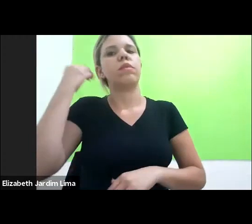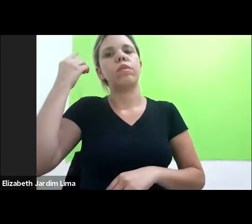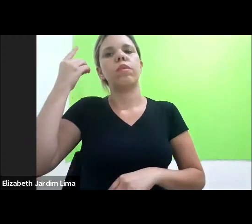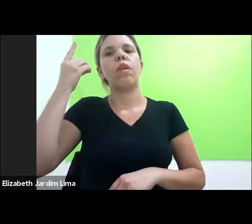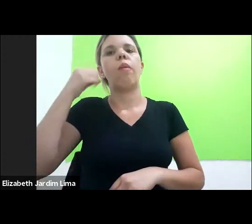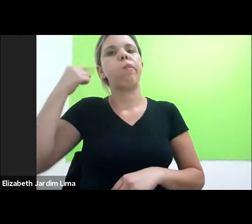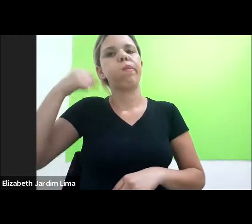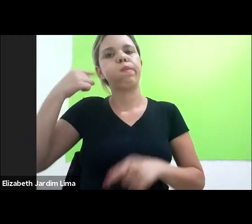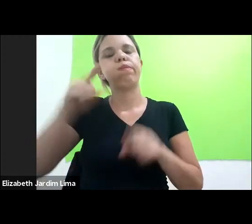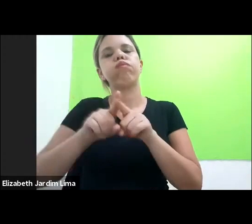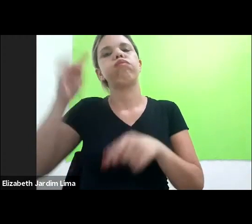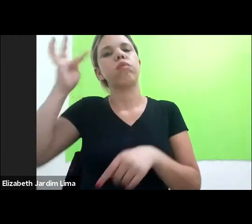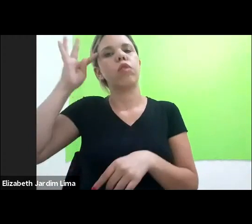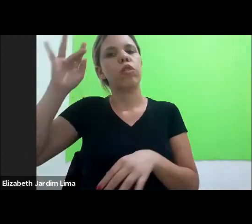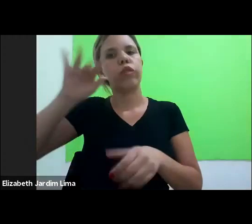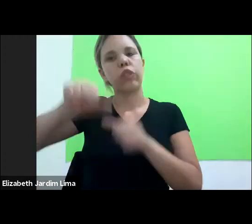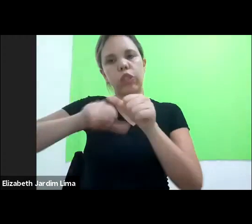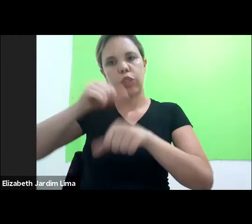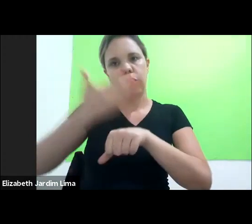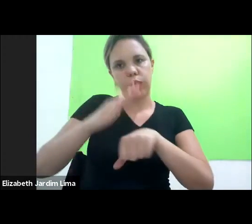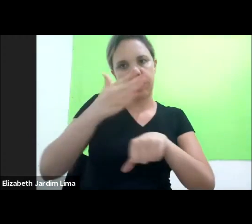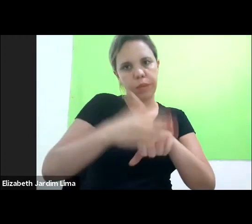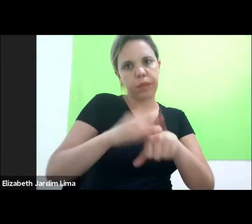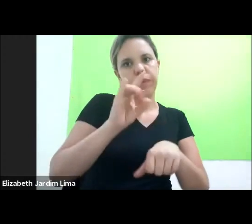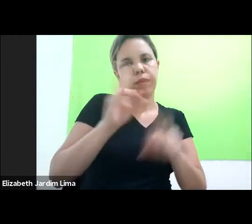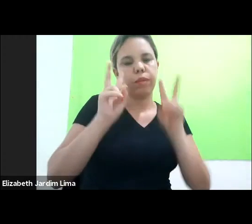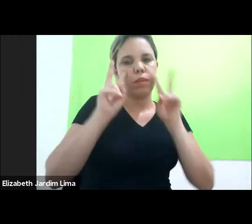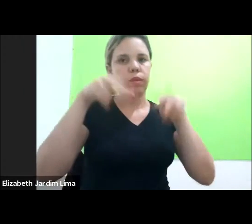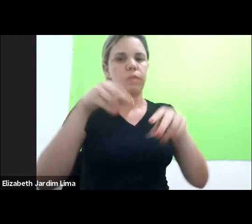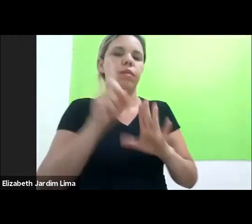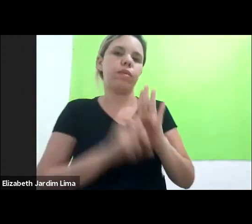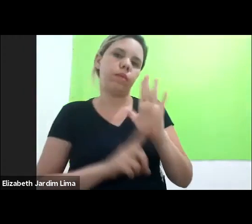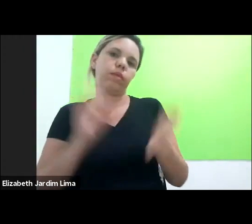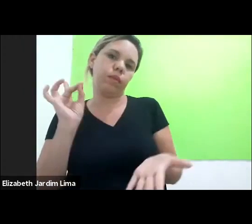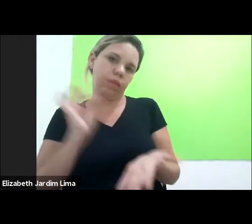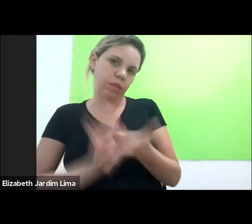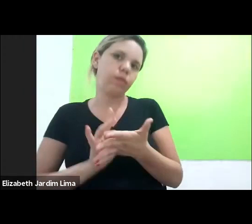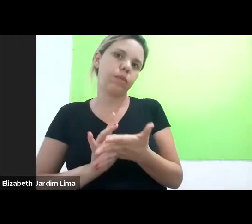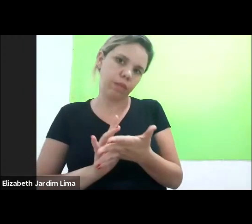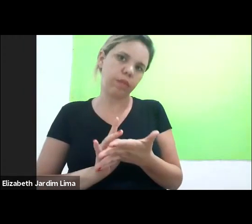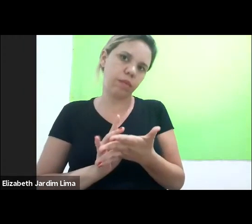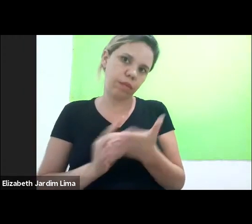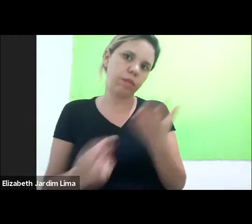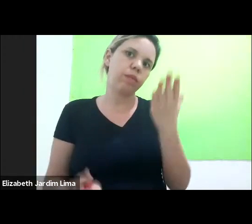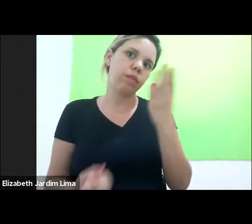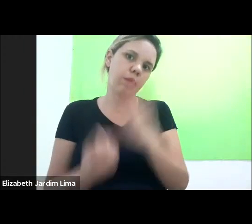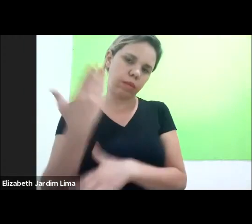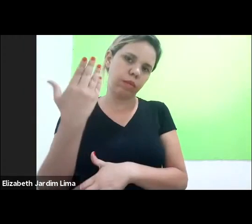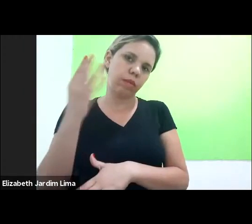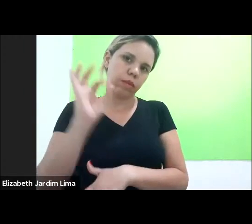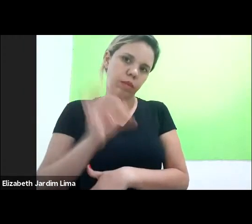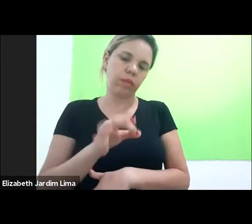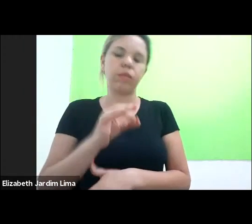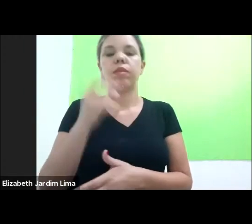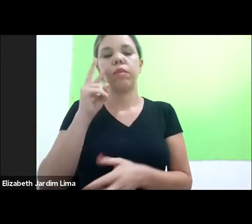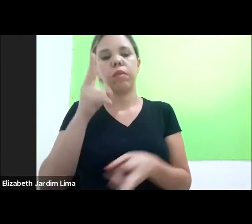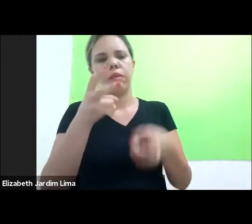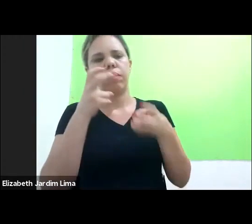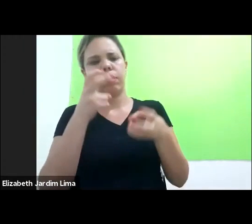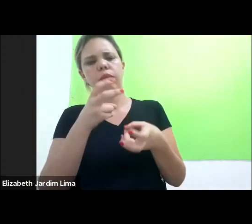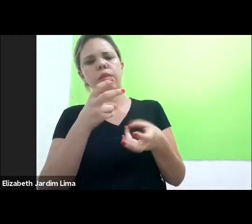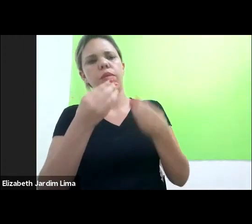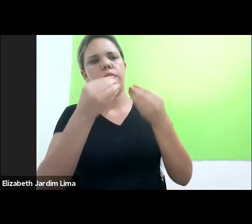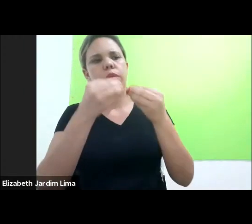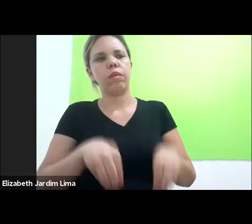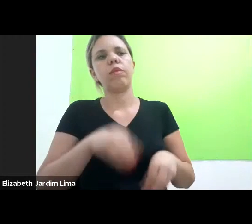meramente teórico, mas também vendo o direito na verdade, o direito acontecendo, as violações acontecendo, e